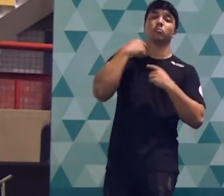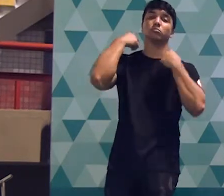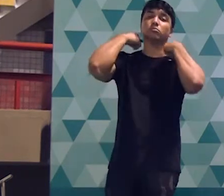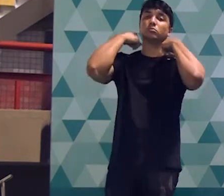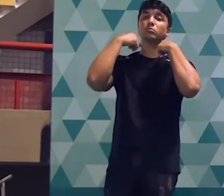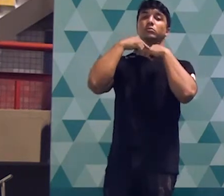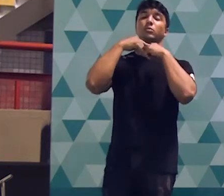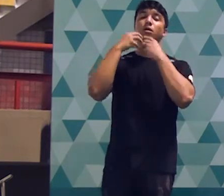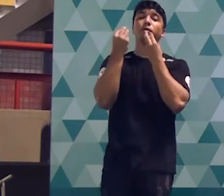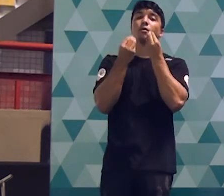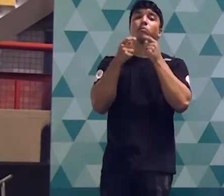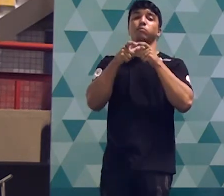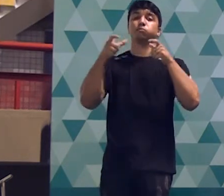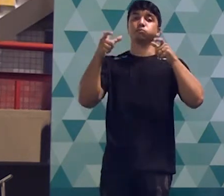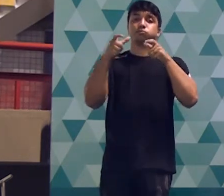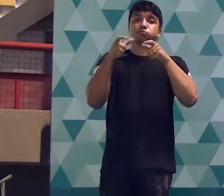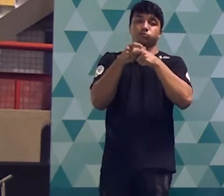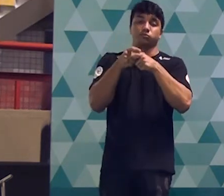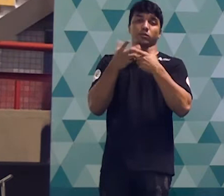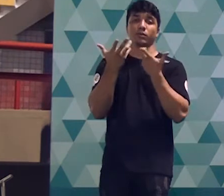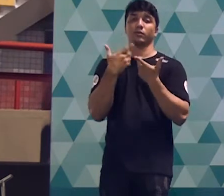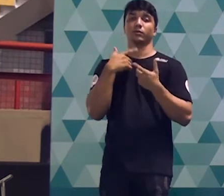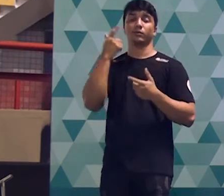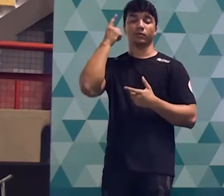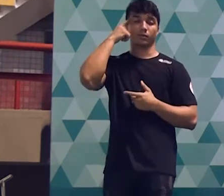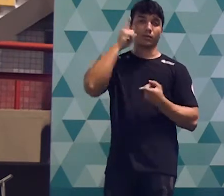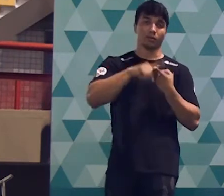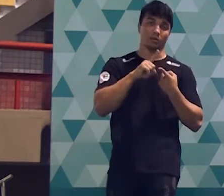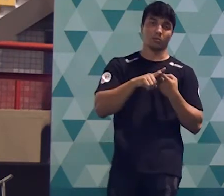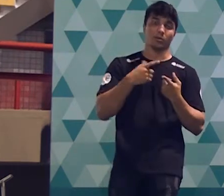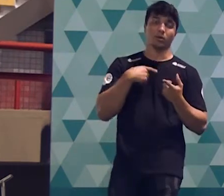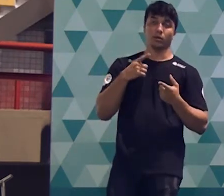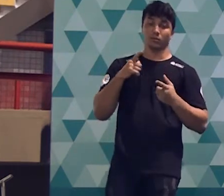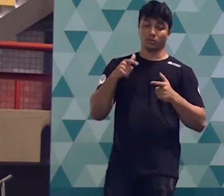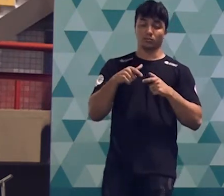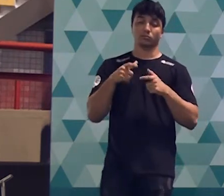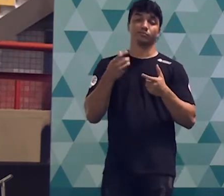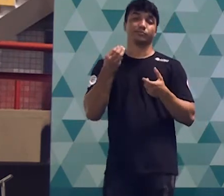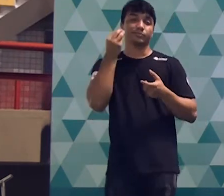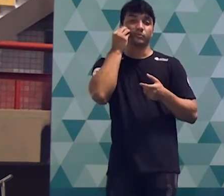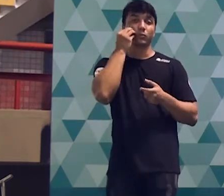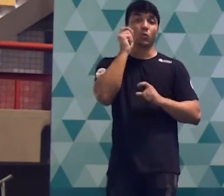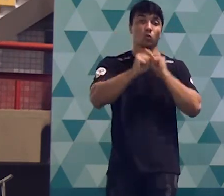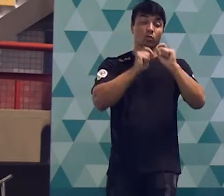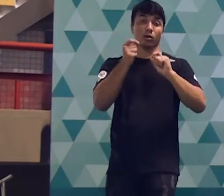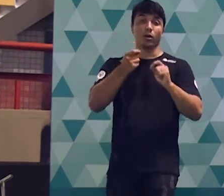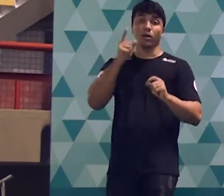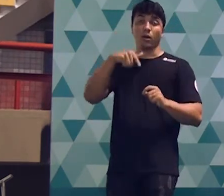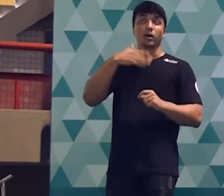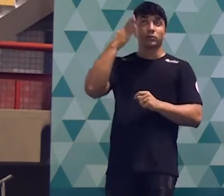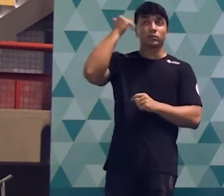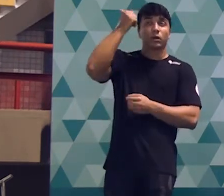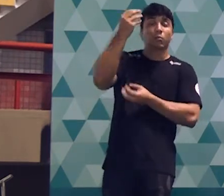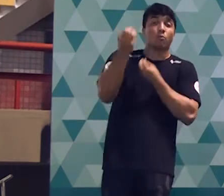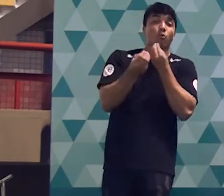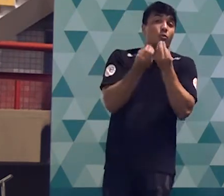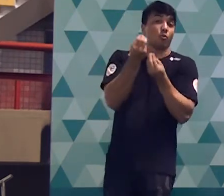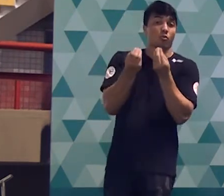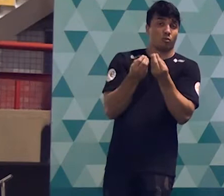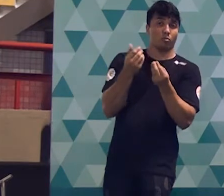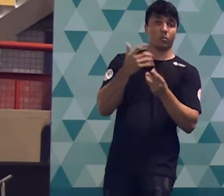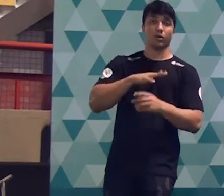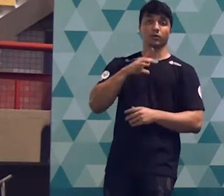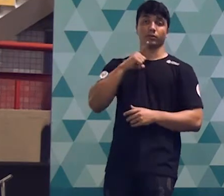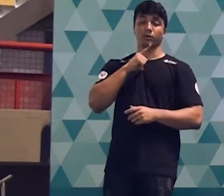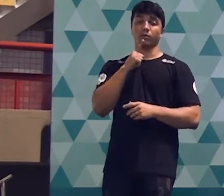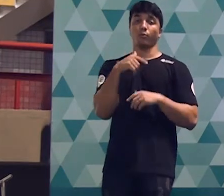pescoço. Quando você mede a circunferência do pescoço e da barriga, você já tem ideia de o que a